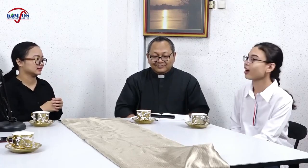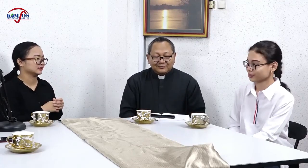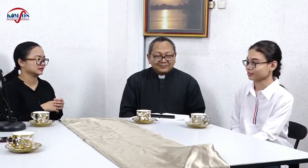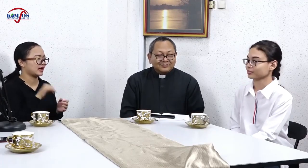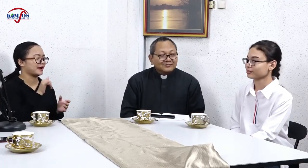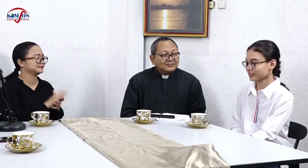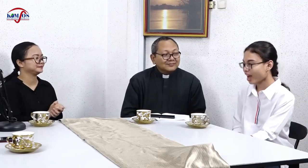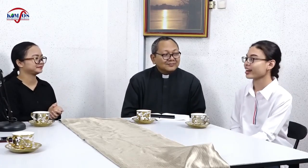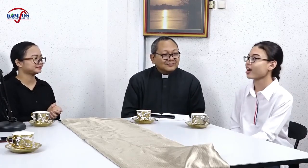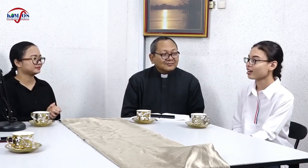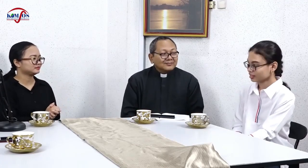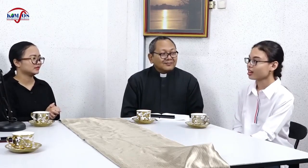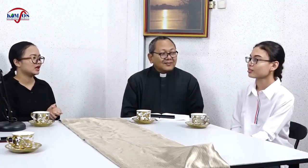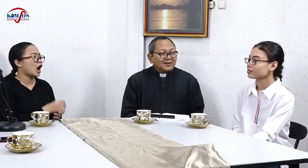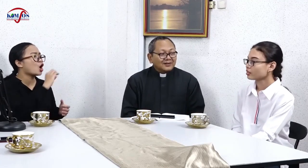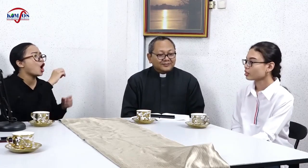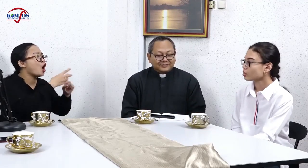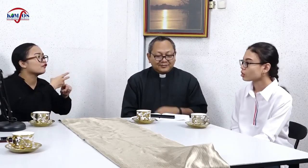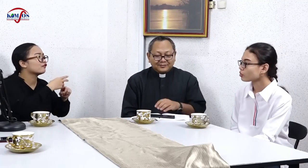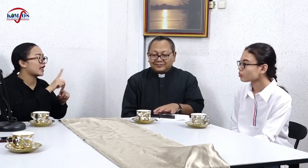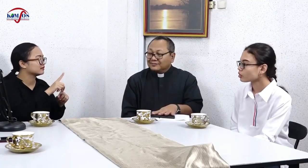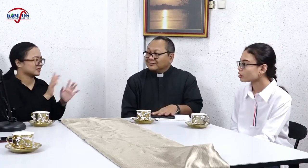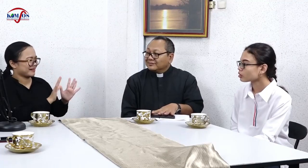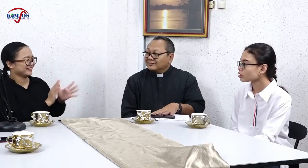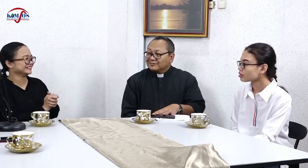bahasa satu ininya ya bahasa